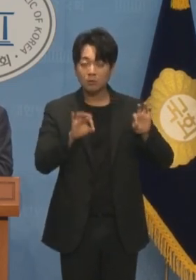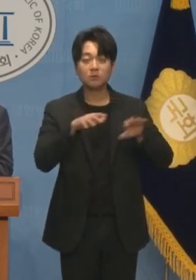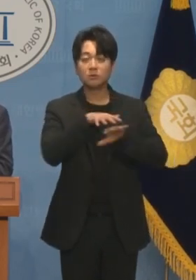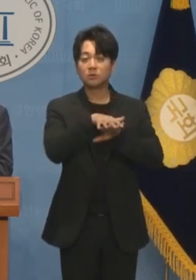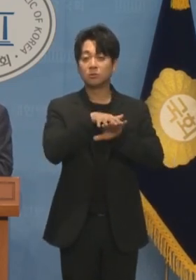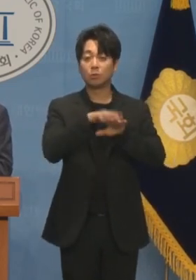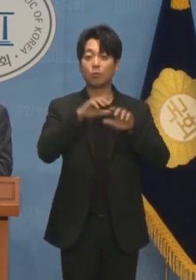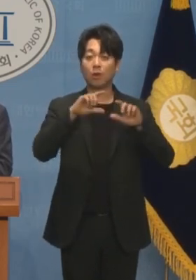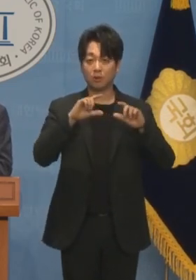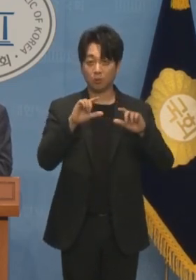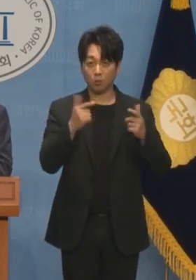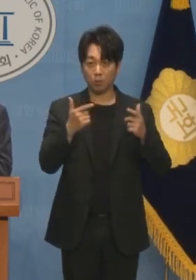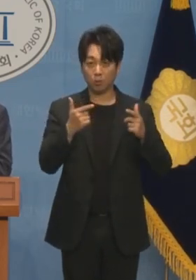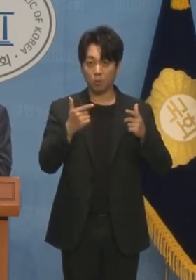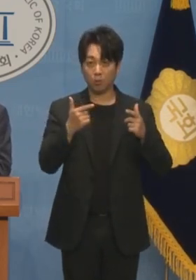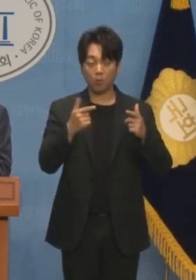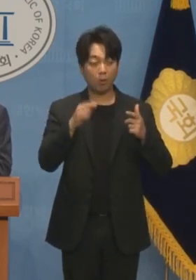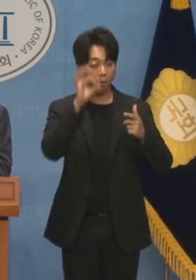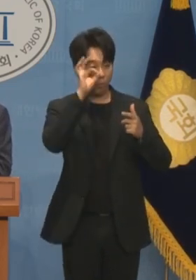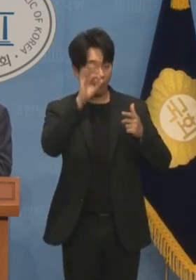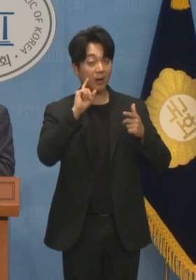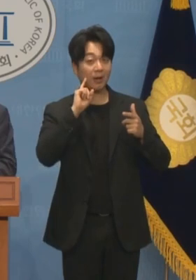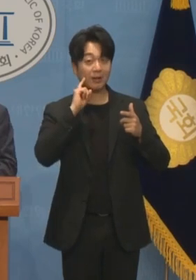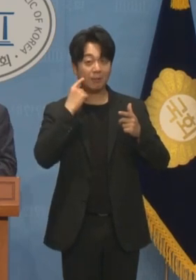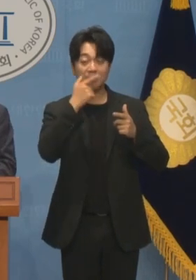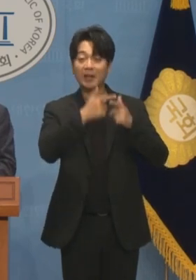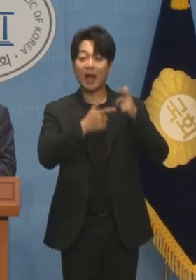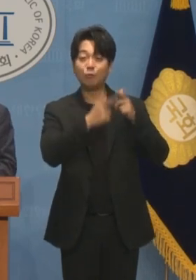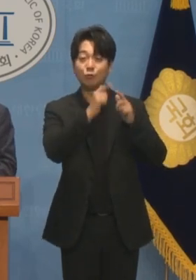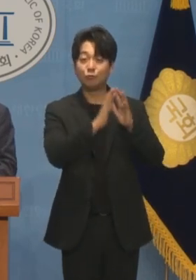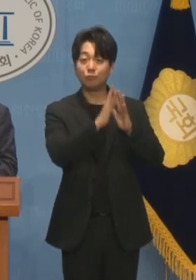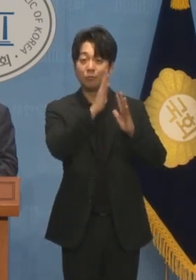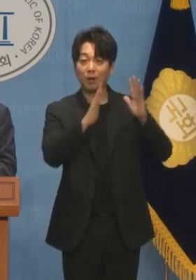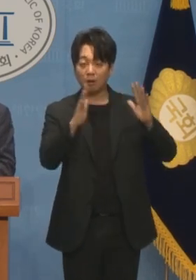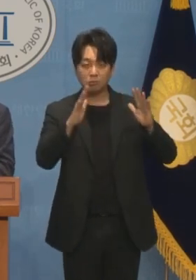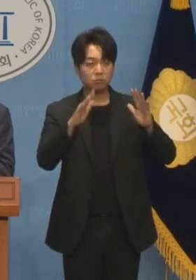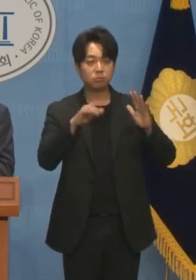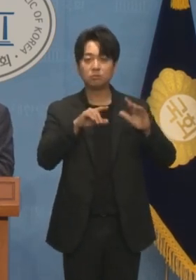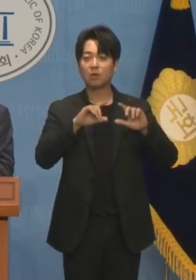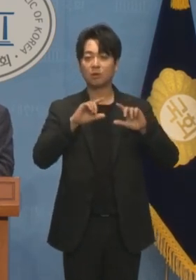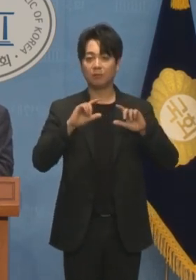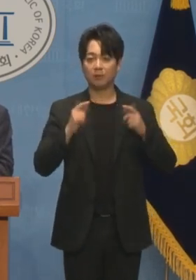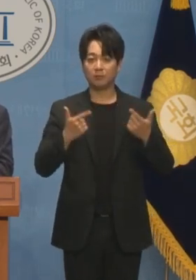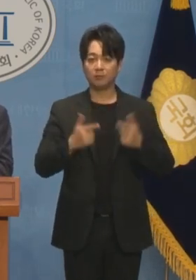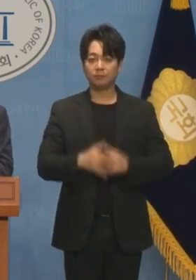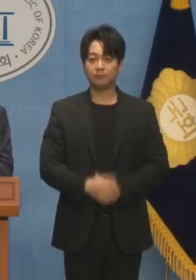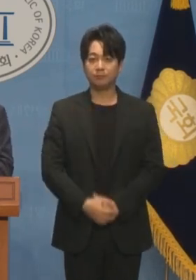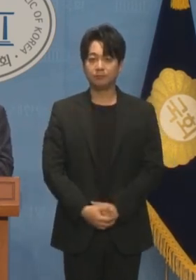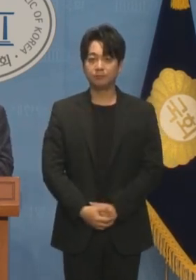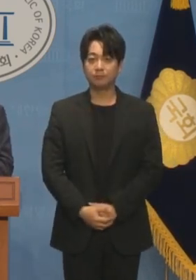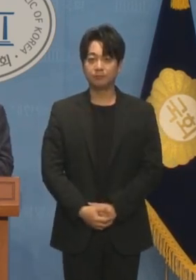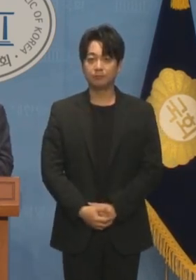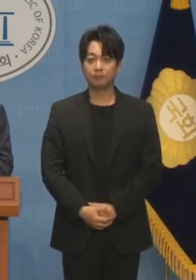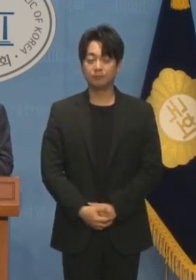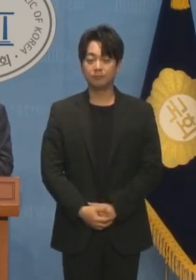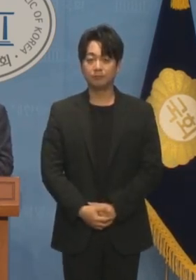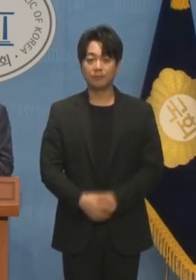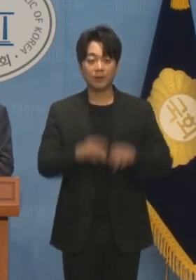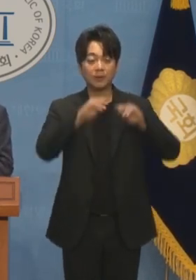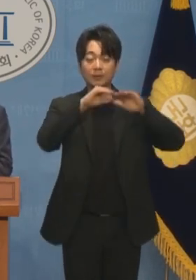그렇다고 조경시설은 더욱더 아니었습니다. 또한 지하 벙커